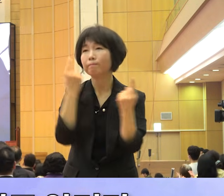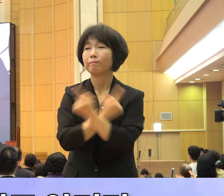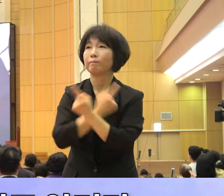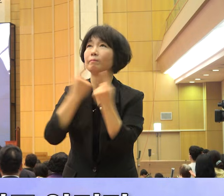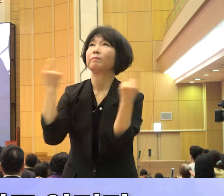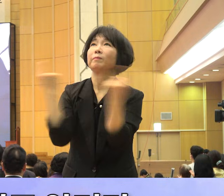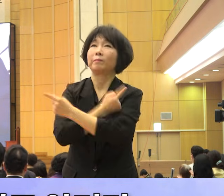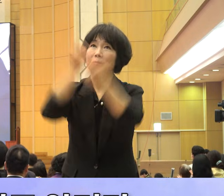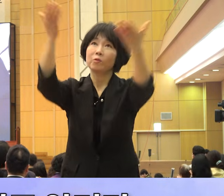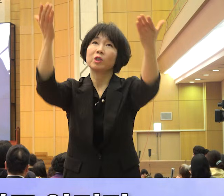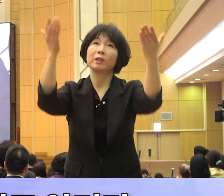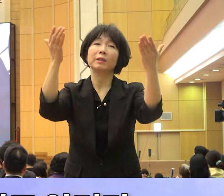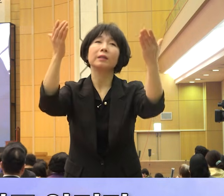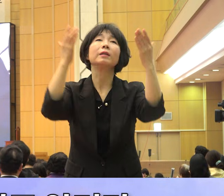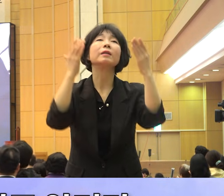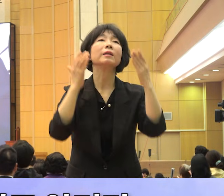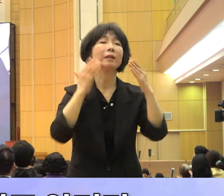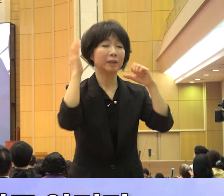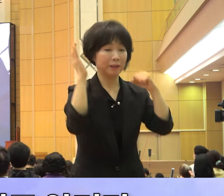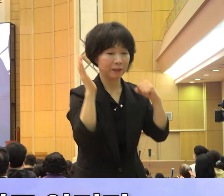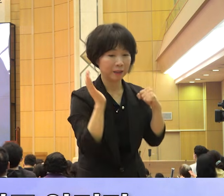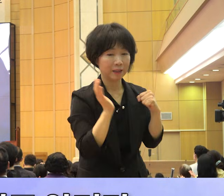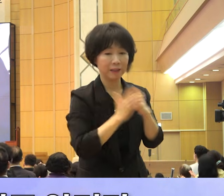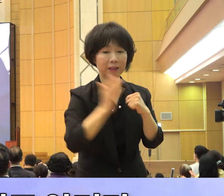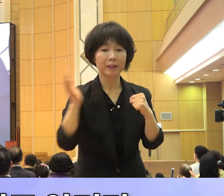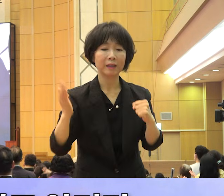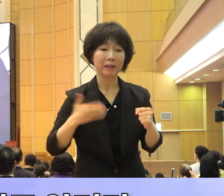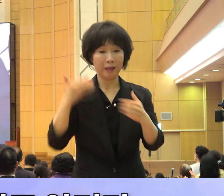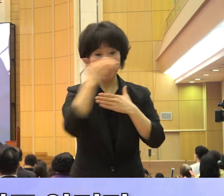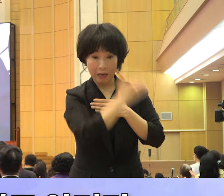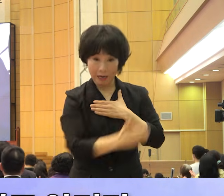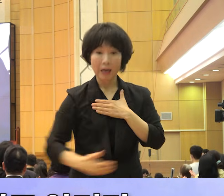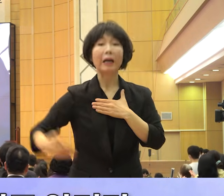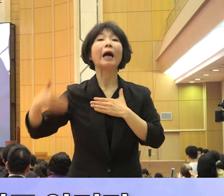하나님 치료해 주시니